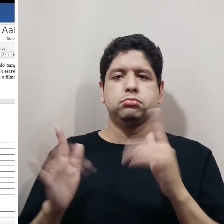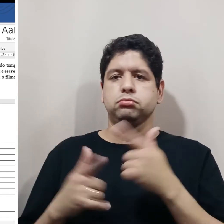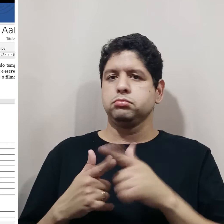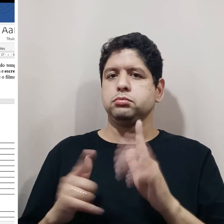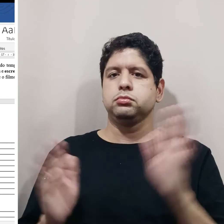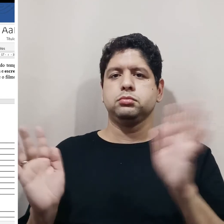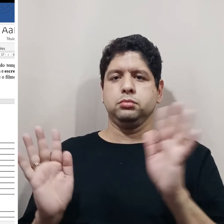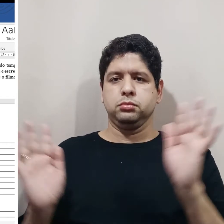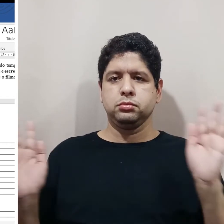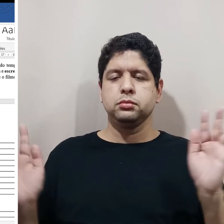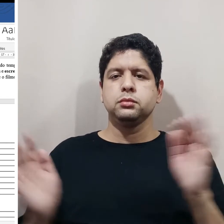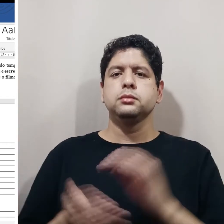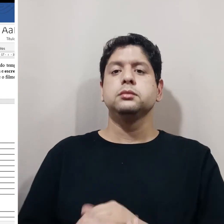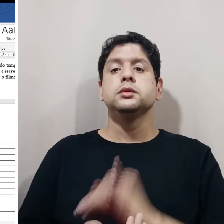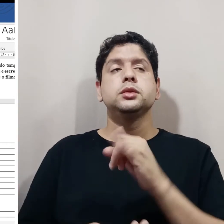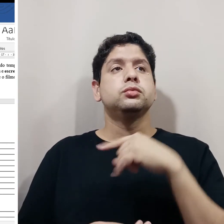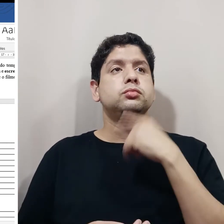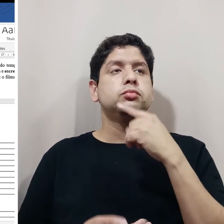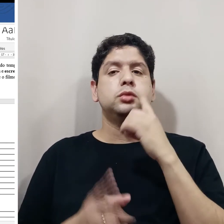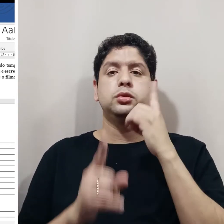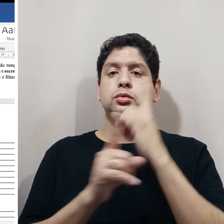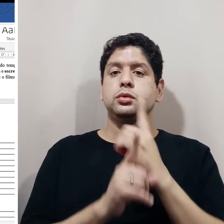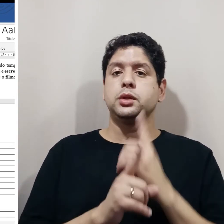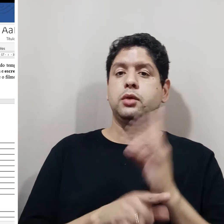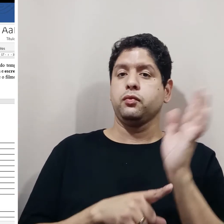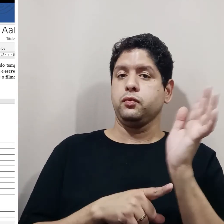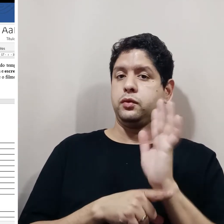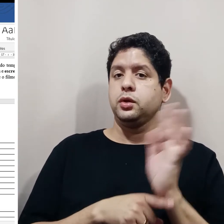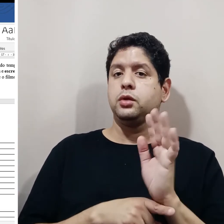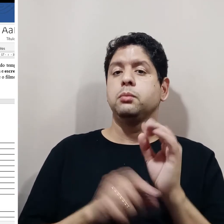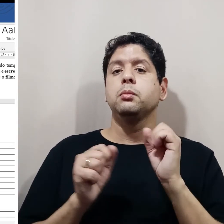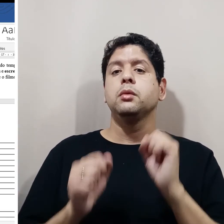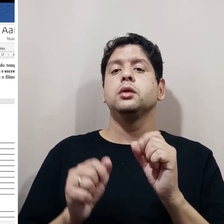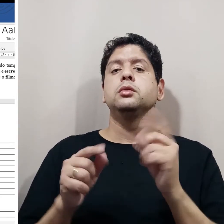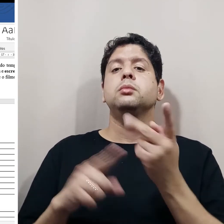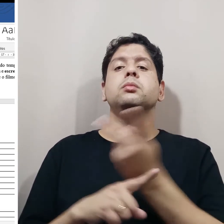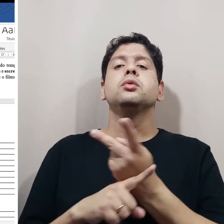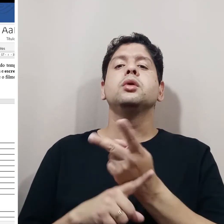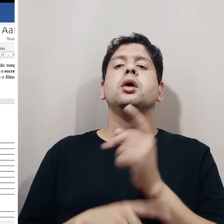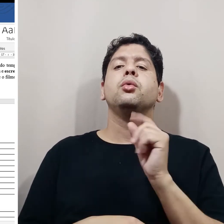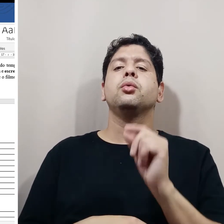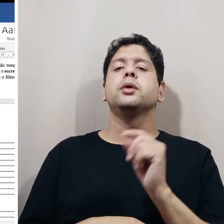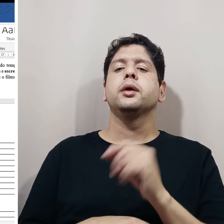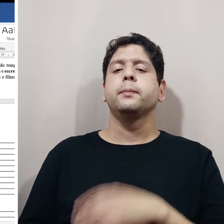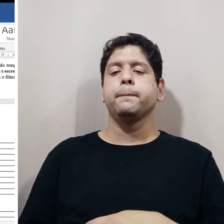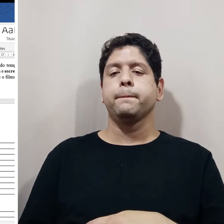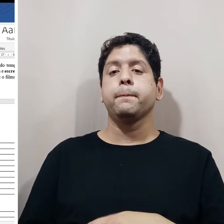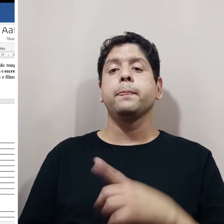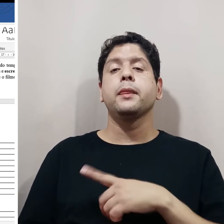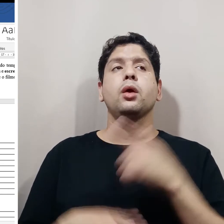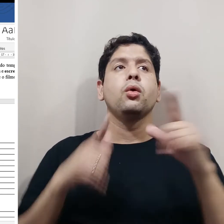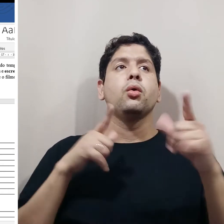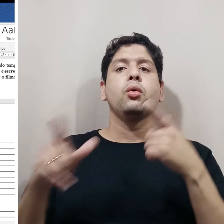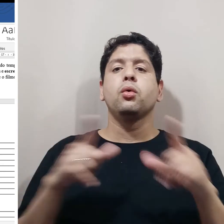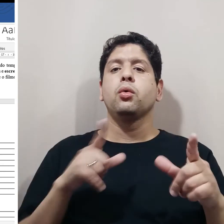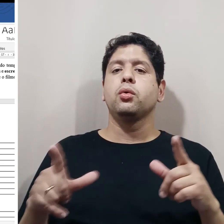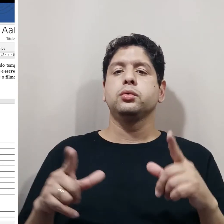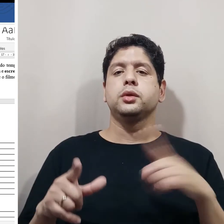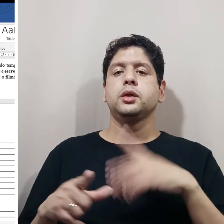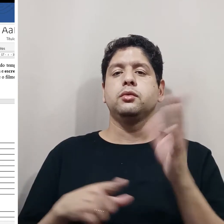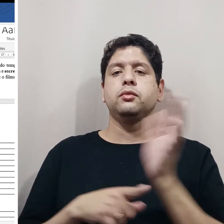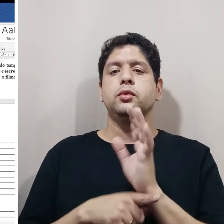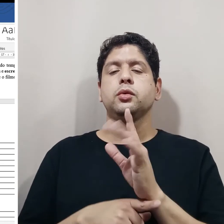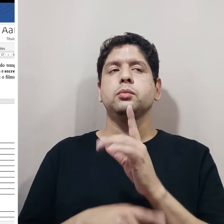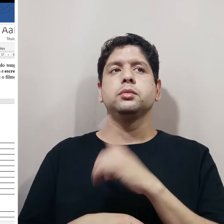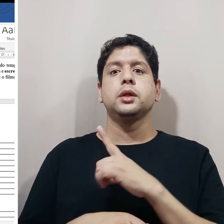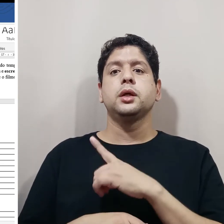vai encontrar, né, a sua versão, né? Evidentemente, quem não conseguir, tudo bem, né? Quem não